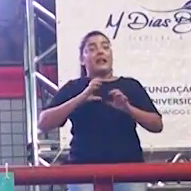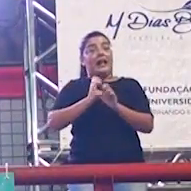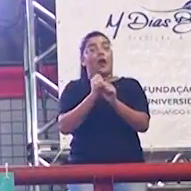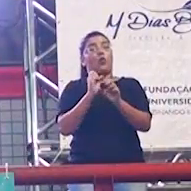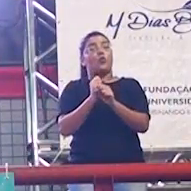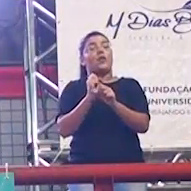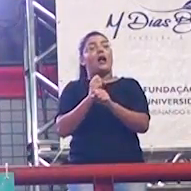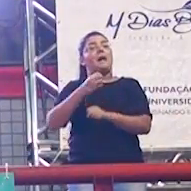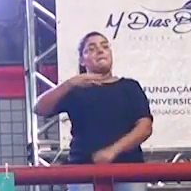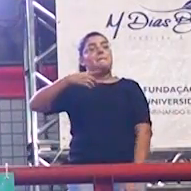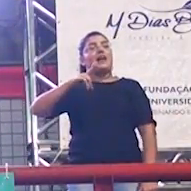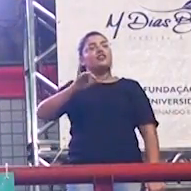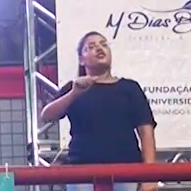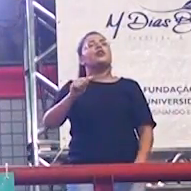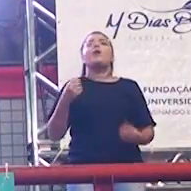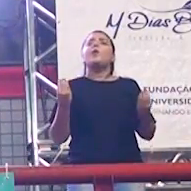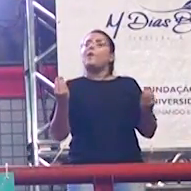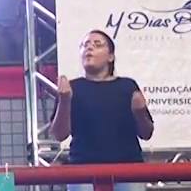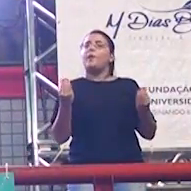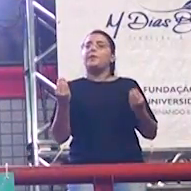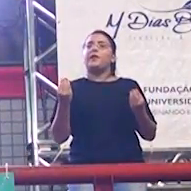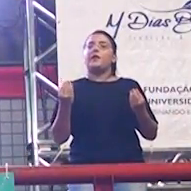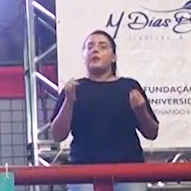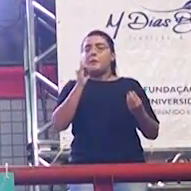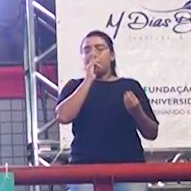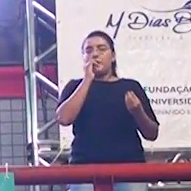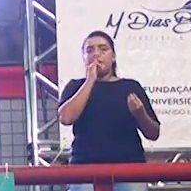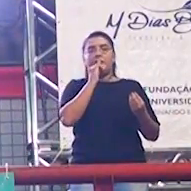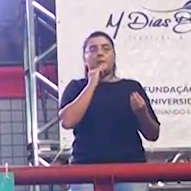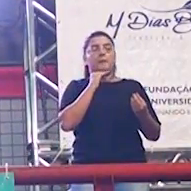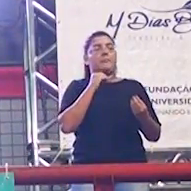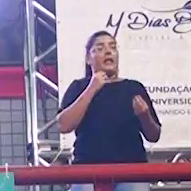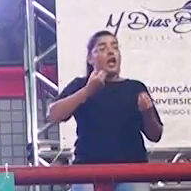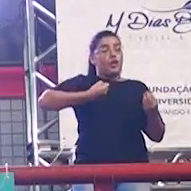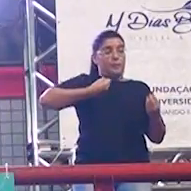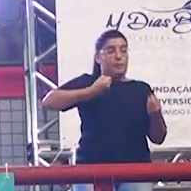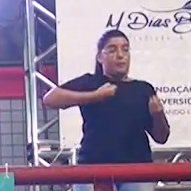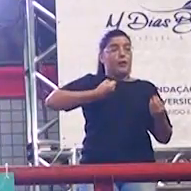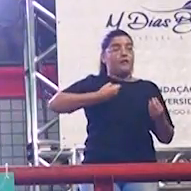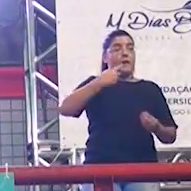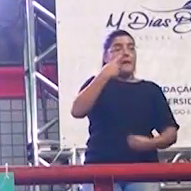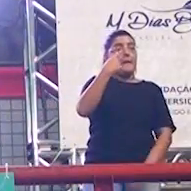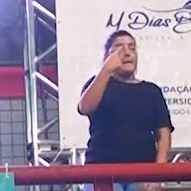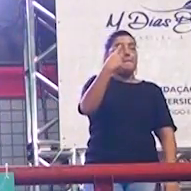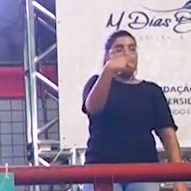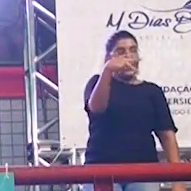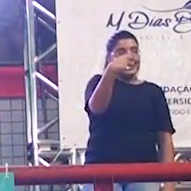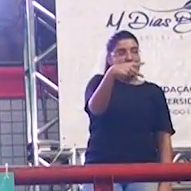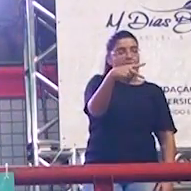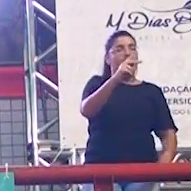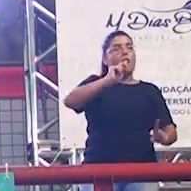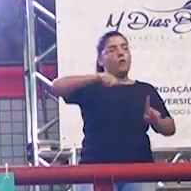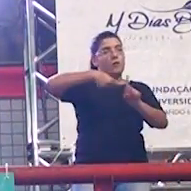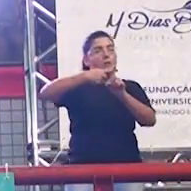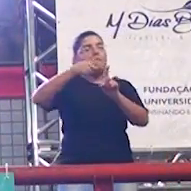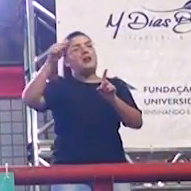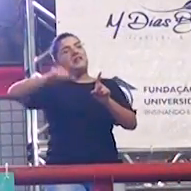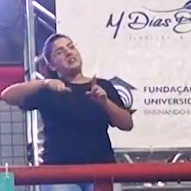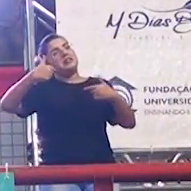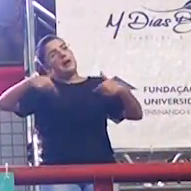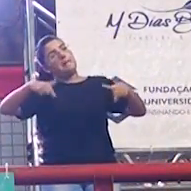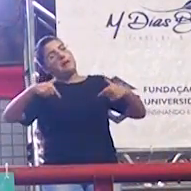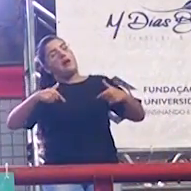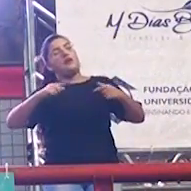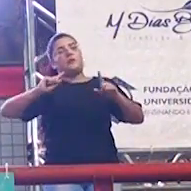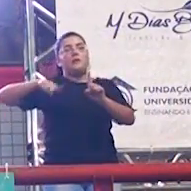média. Como é que você calcula uma média? É a nota da prova parcial, mais uma avaliação extra, um